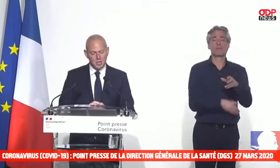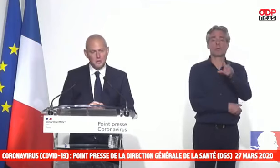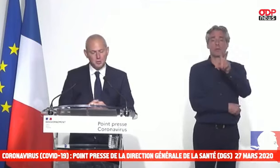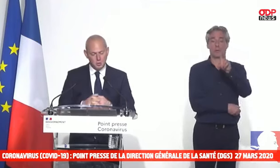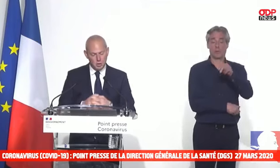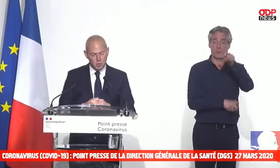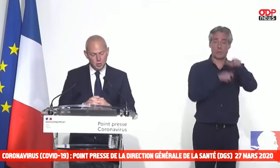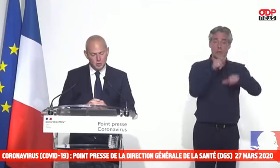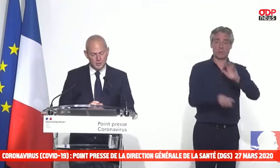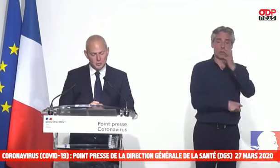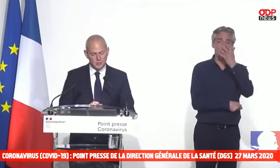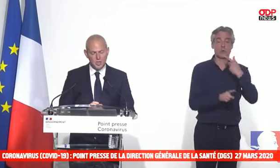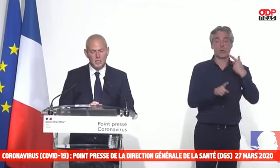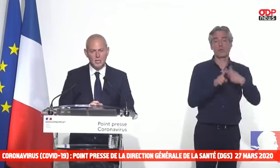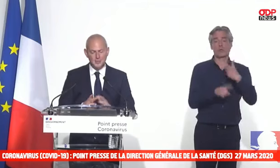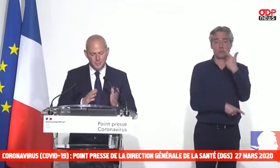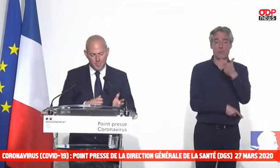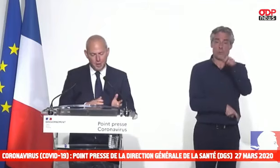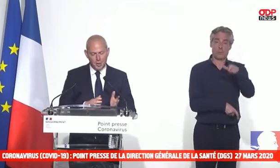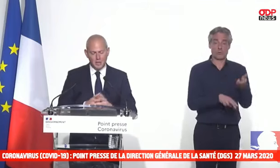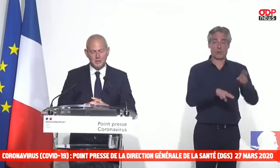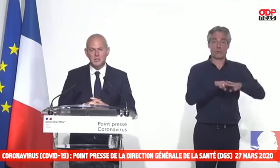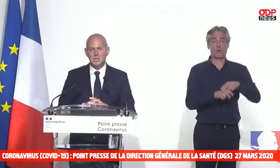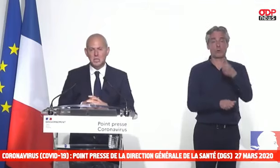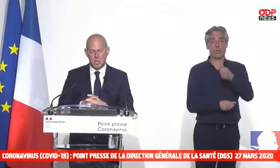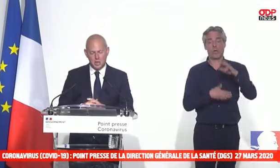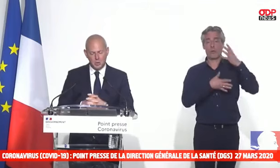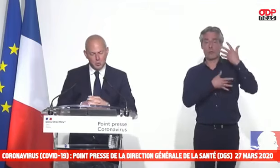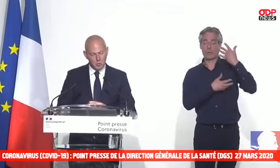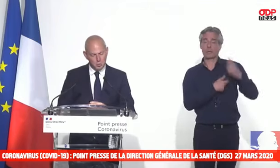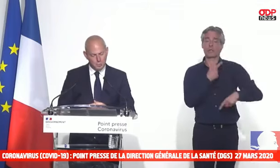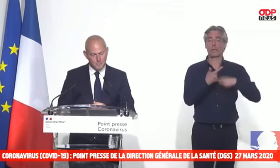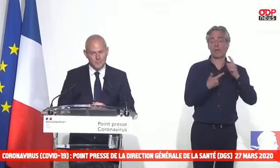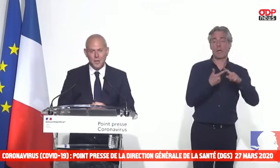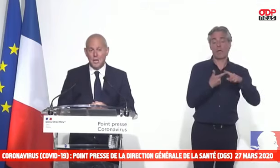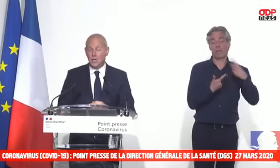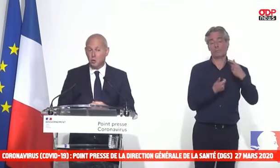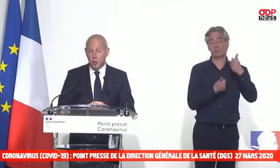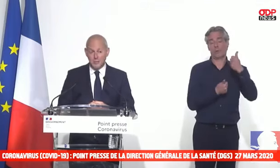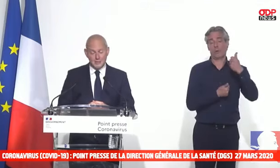en réanimation et 2 décès sont signalés, un en Martinique, un en Guadeloupe.